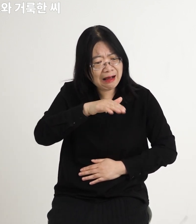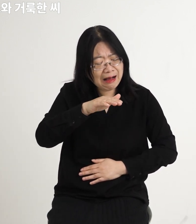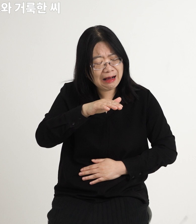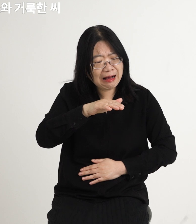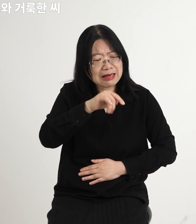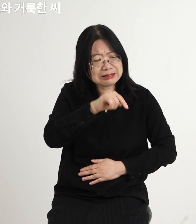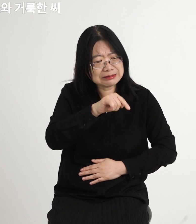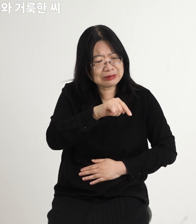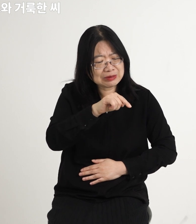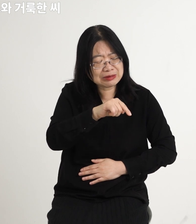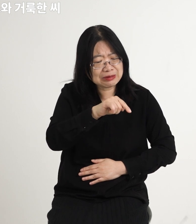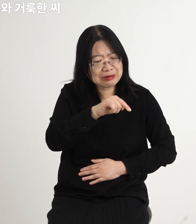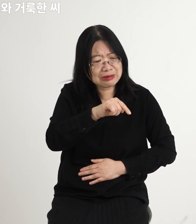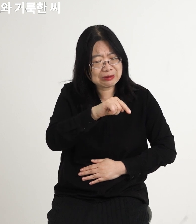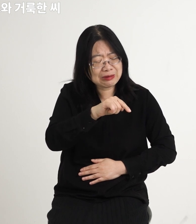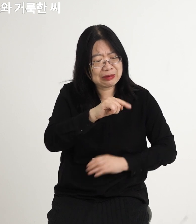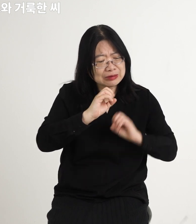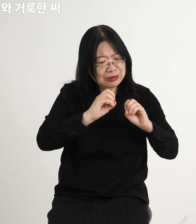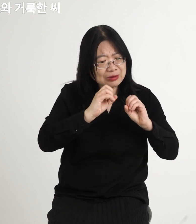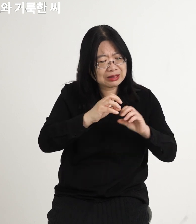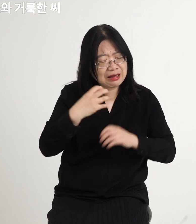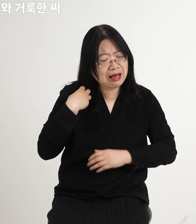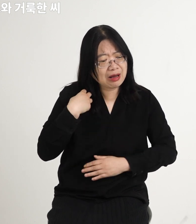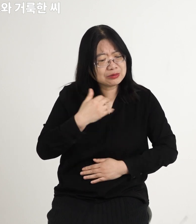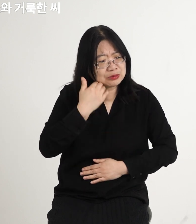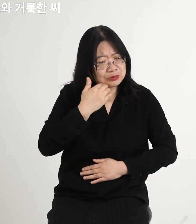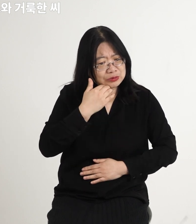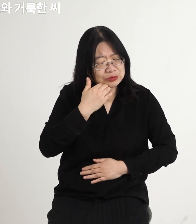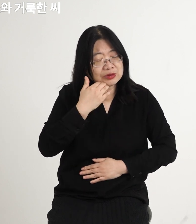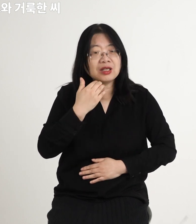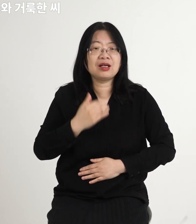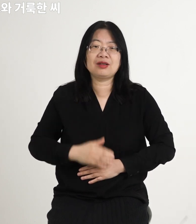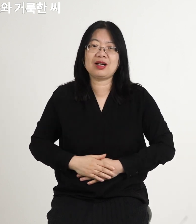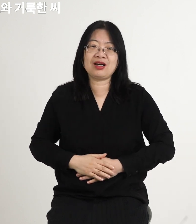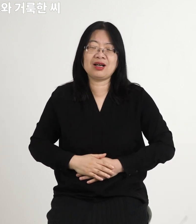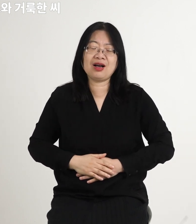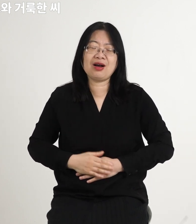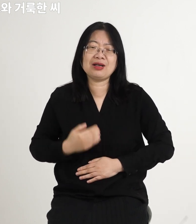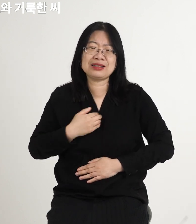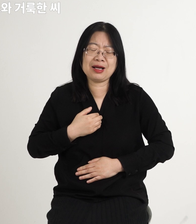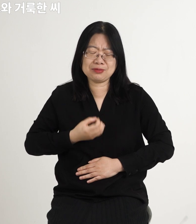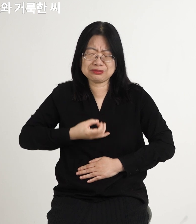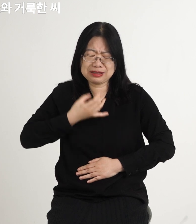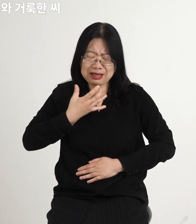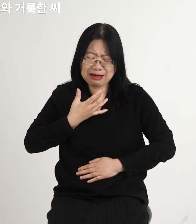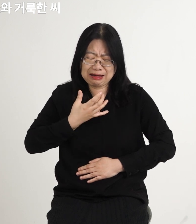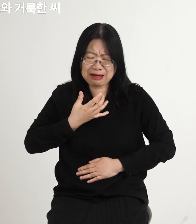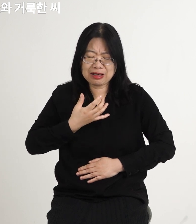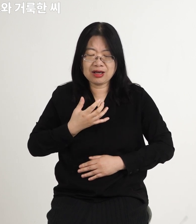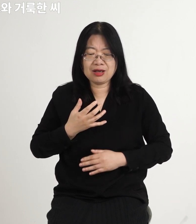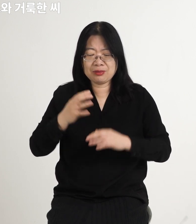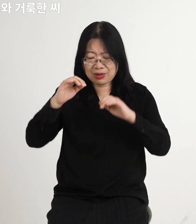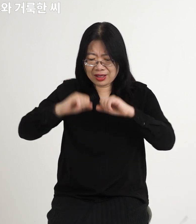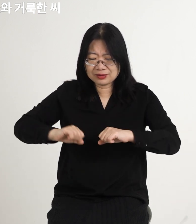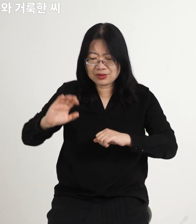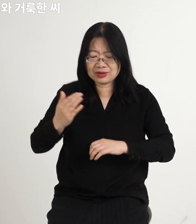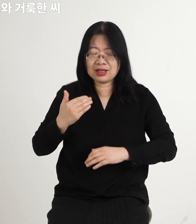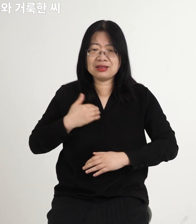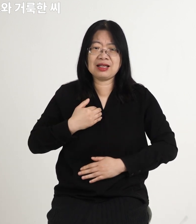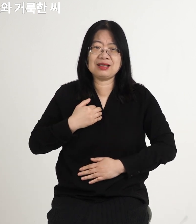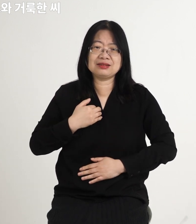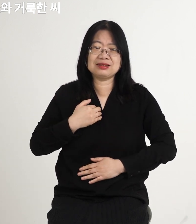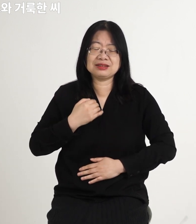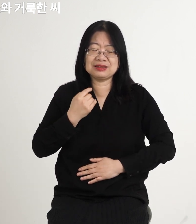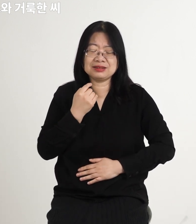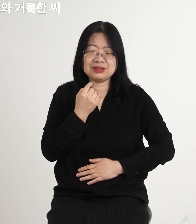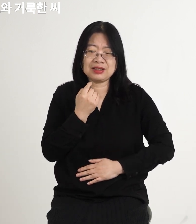그렇게 화로다 나여 망하게 되었도다. 나는 입술이 부정한 자라. 그리고 용서함을 입은